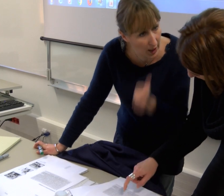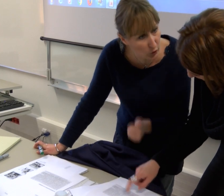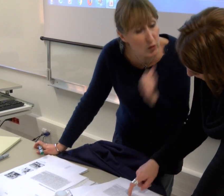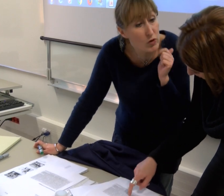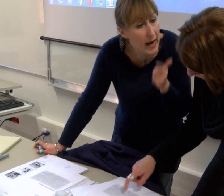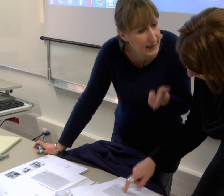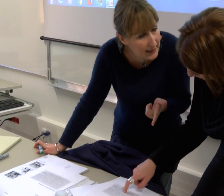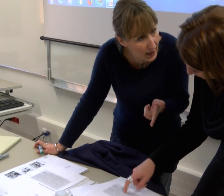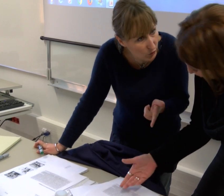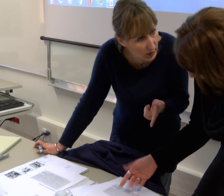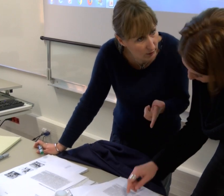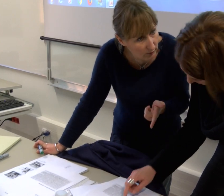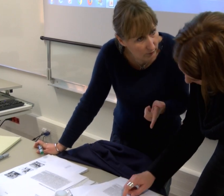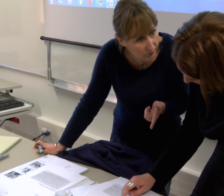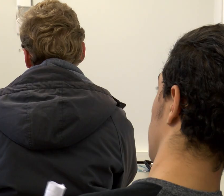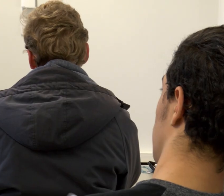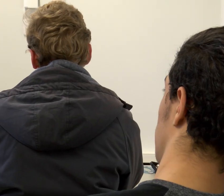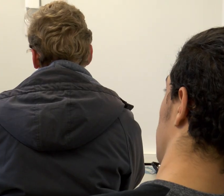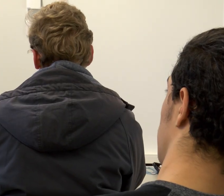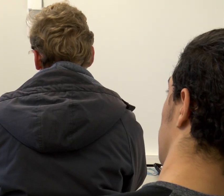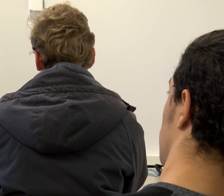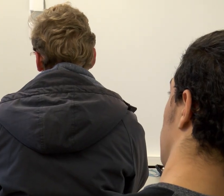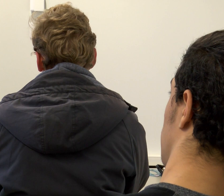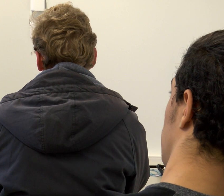gratuit ou quasi gratuit, et après, couverture des bourses.